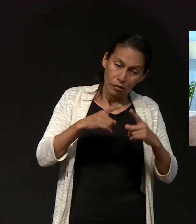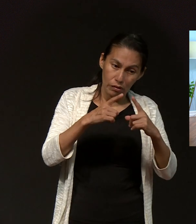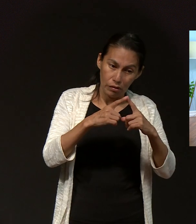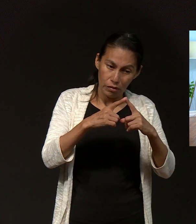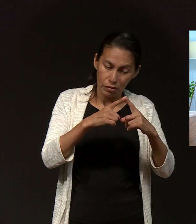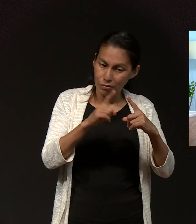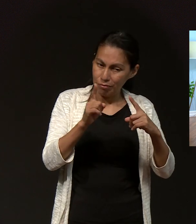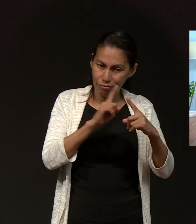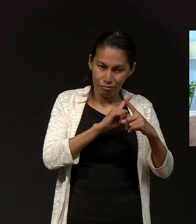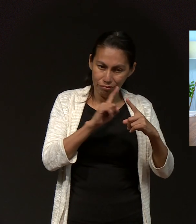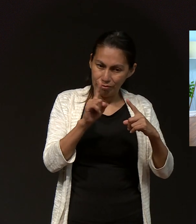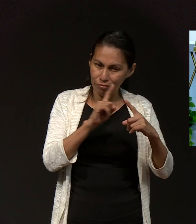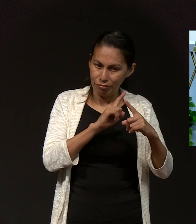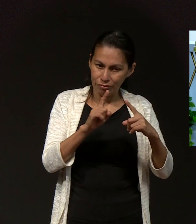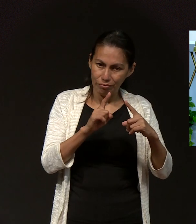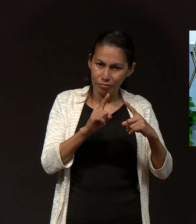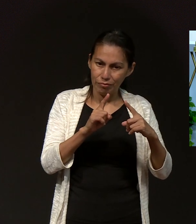iglesia.